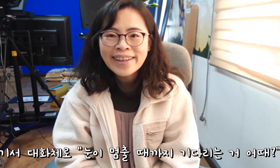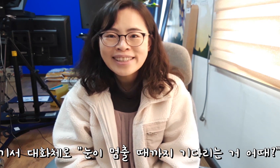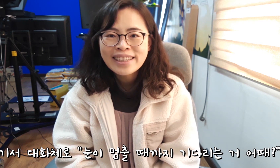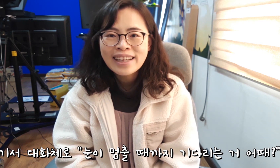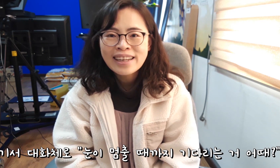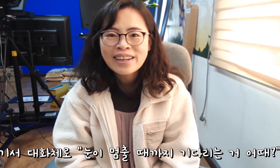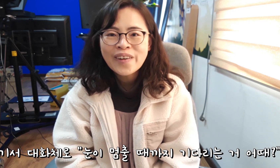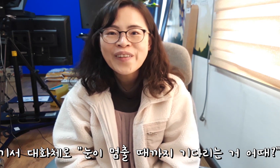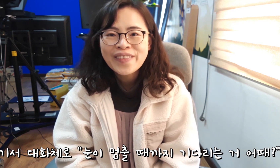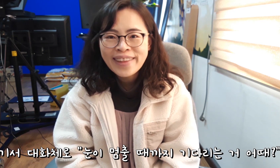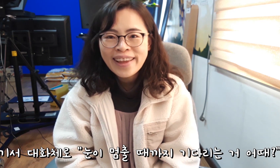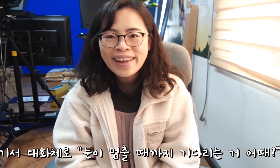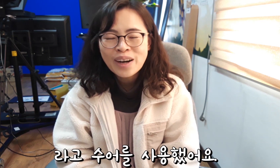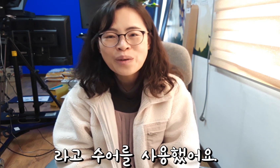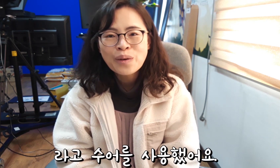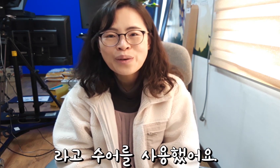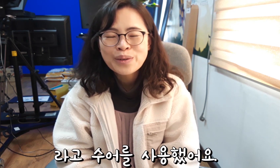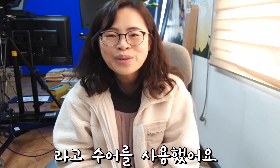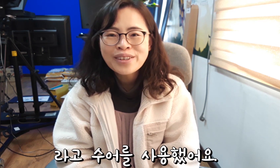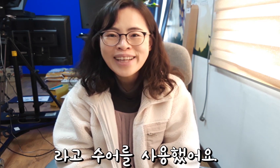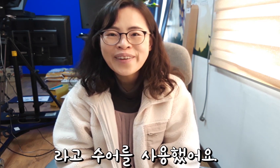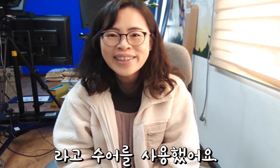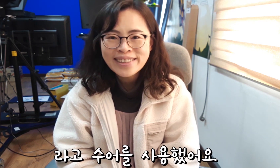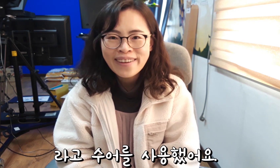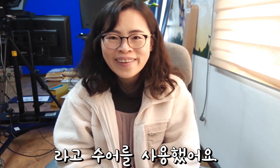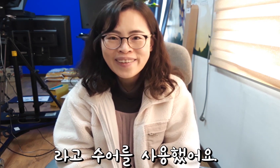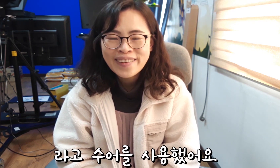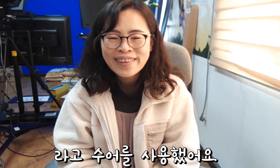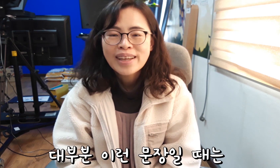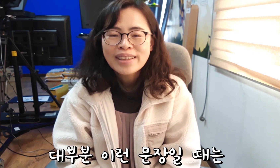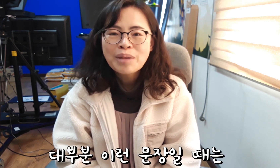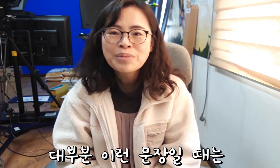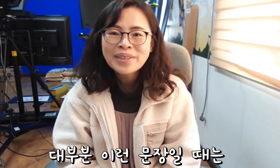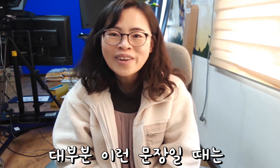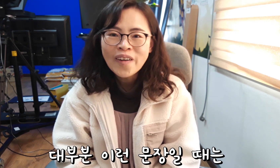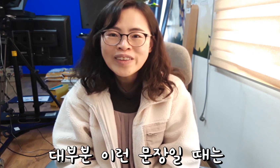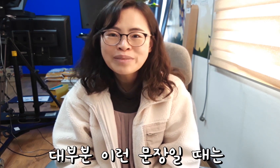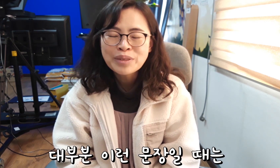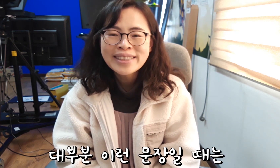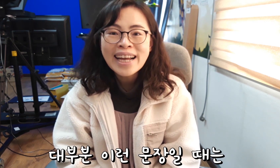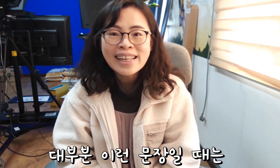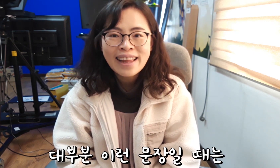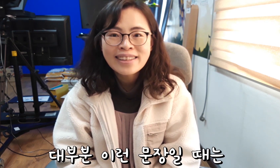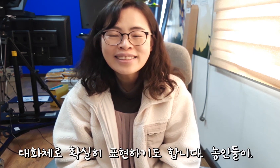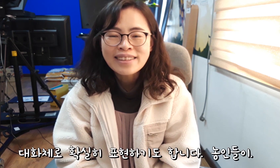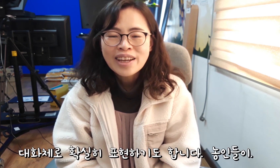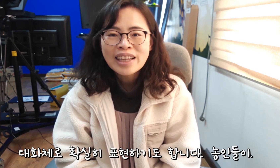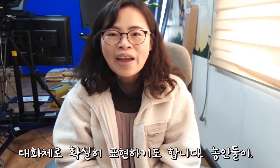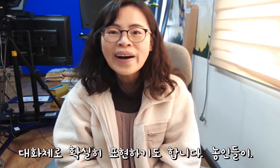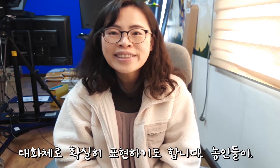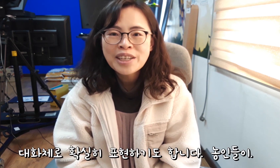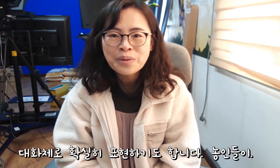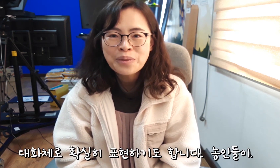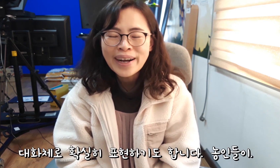때까지 기다리는 거 어때? 라고 수어를 사용했어요. 대부분 이런 문장일 때는 대화체로